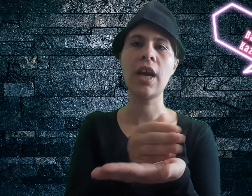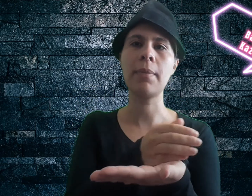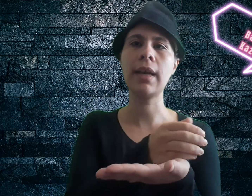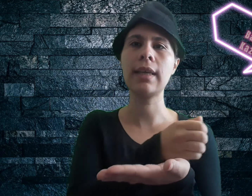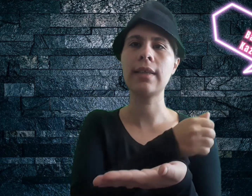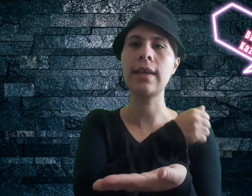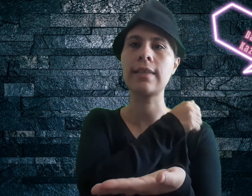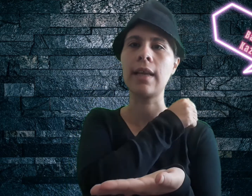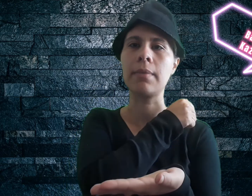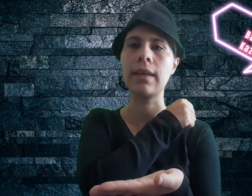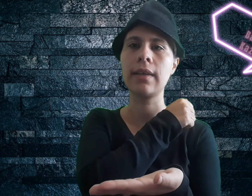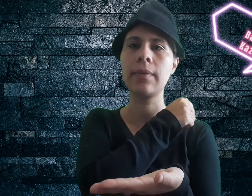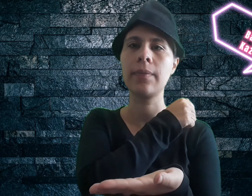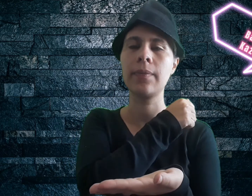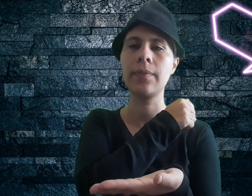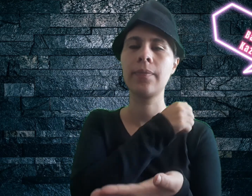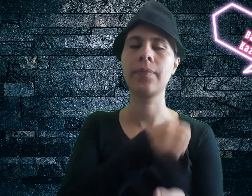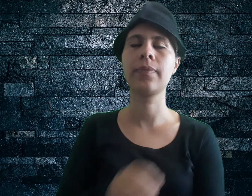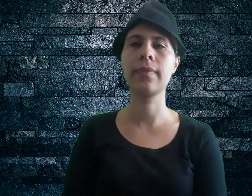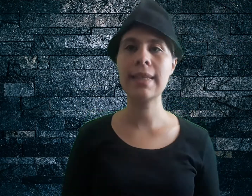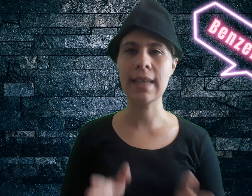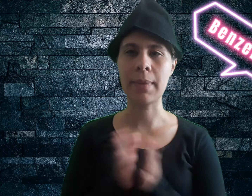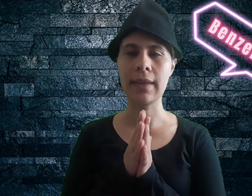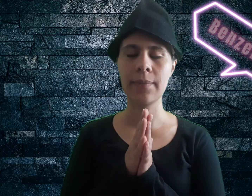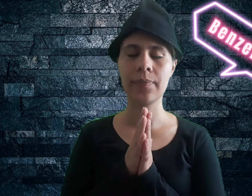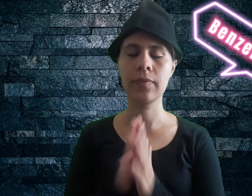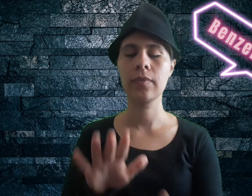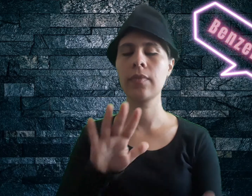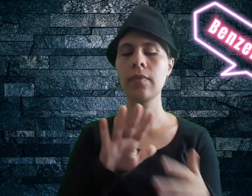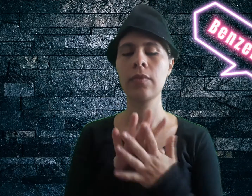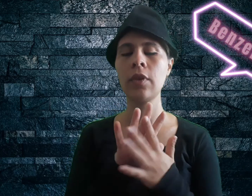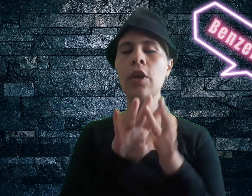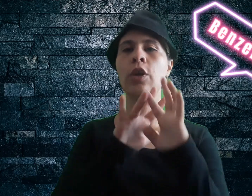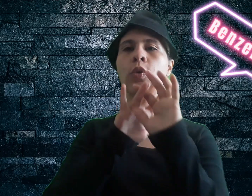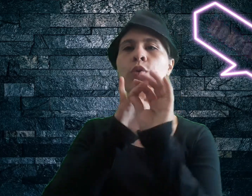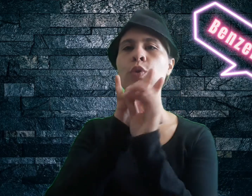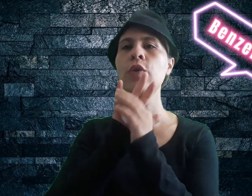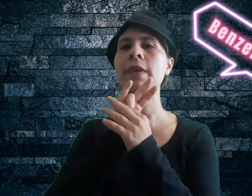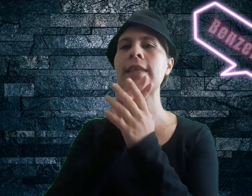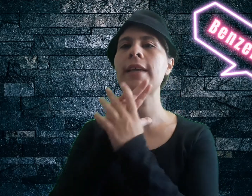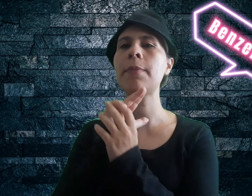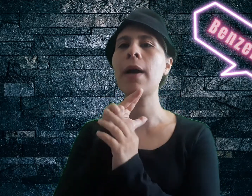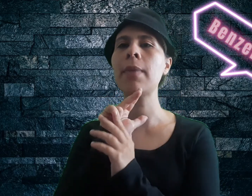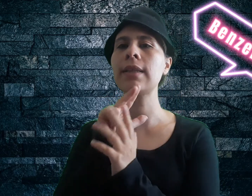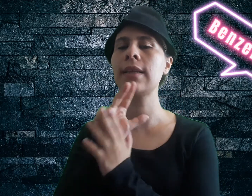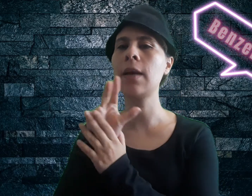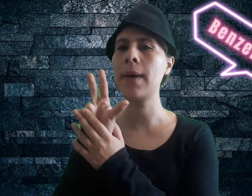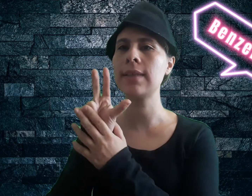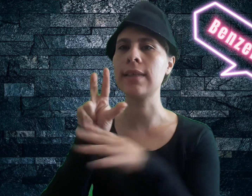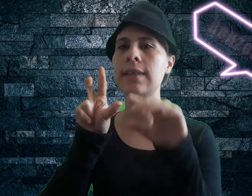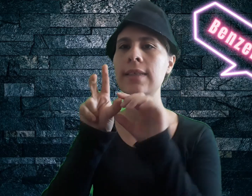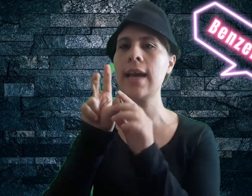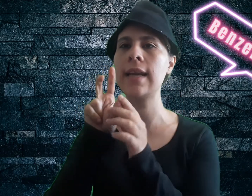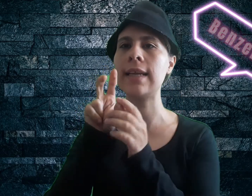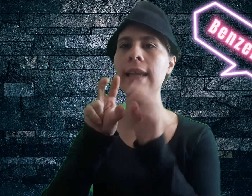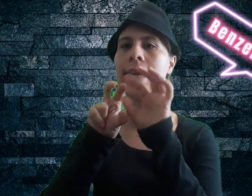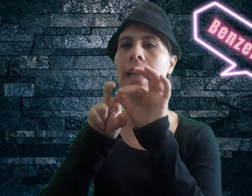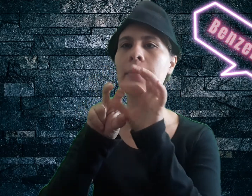başarmak ya da kazanmak. Benzemek. Yüzük ve serçe parmaklarını kapattık. Diğerlerini